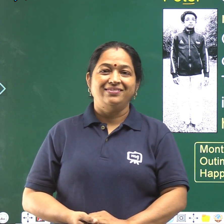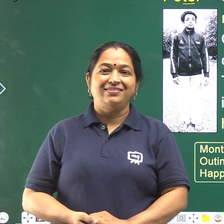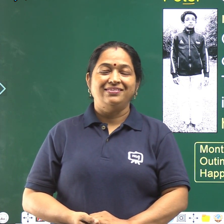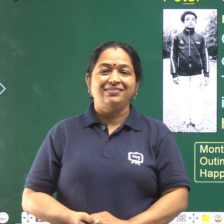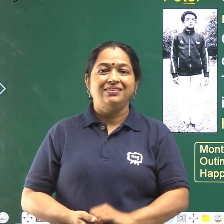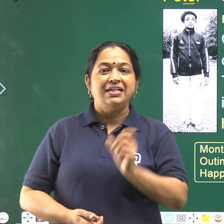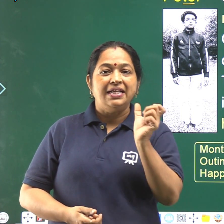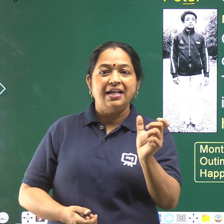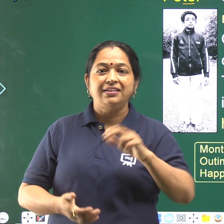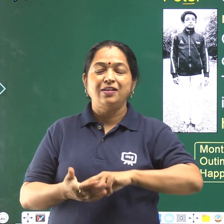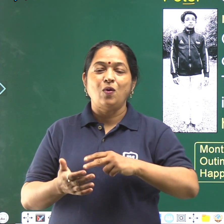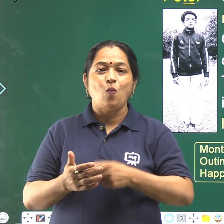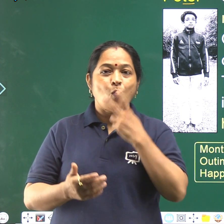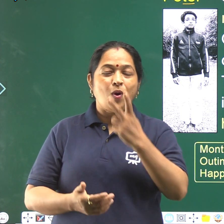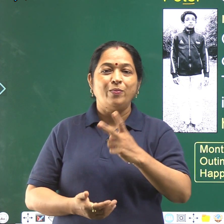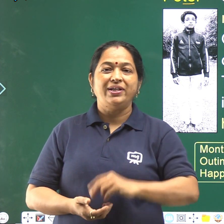Let's see the word meanings.